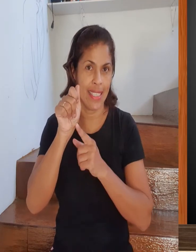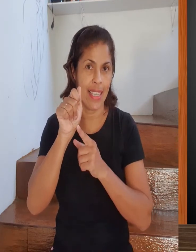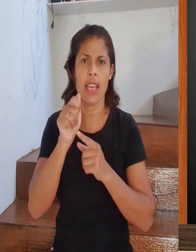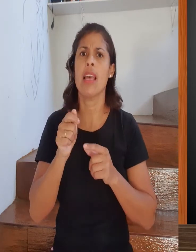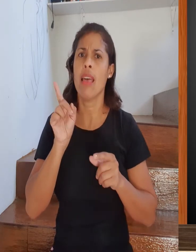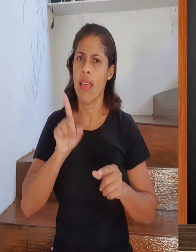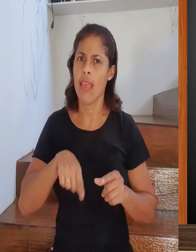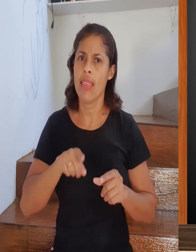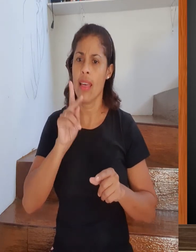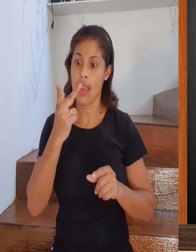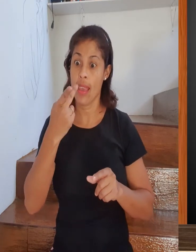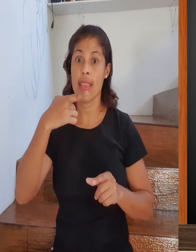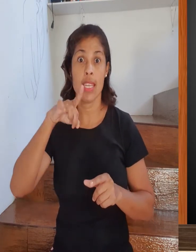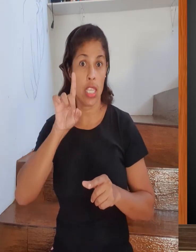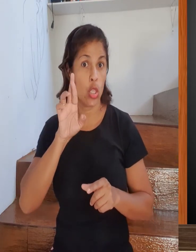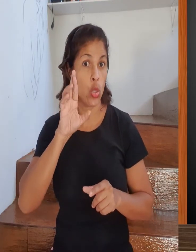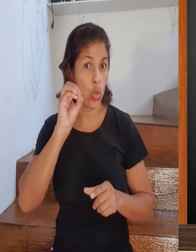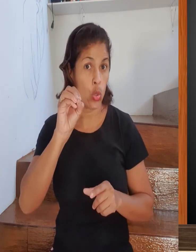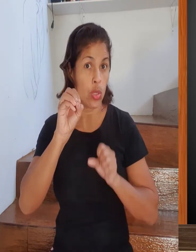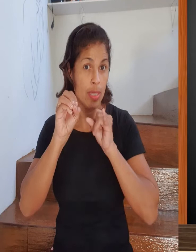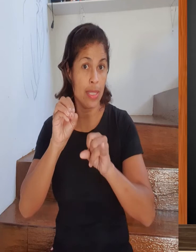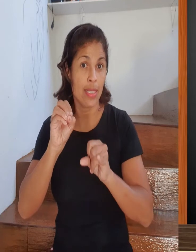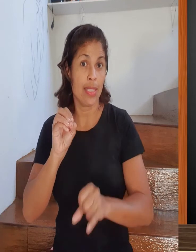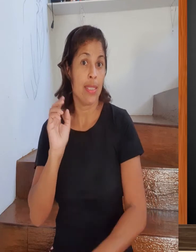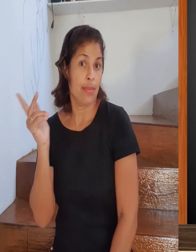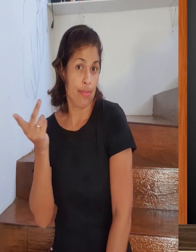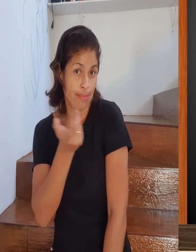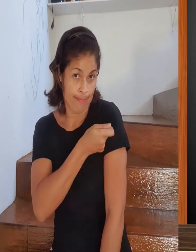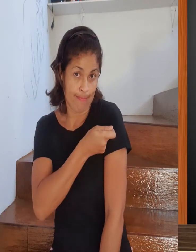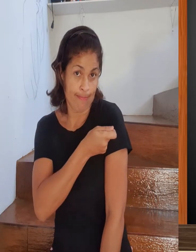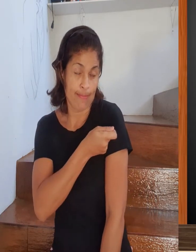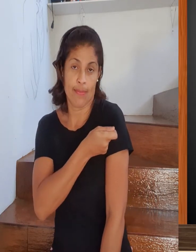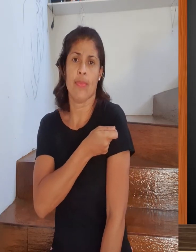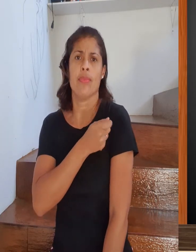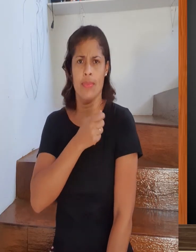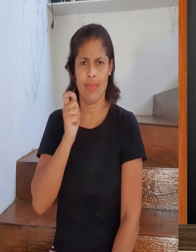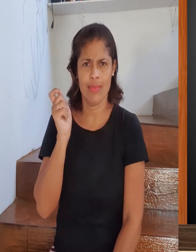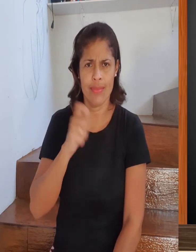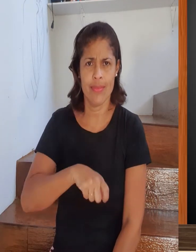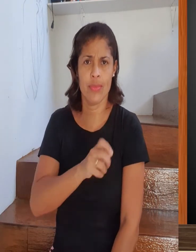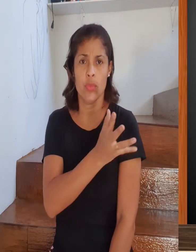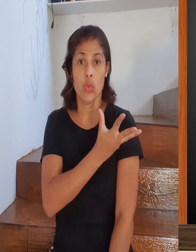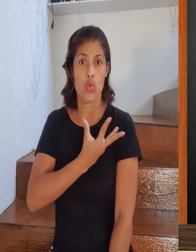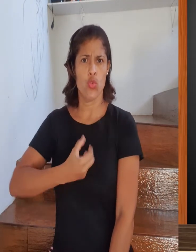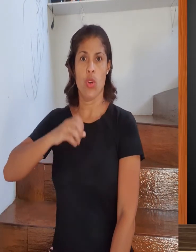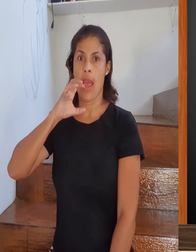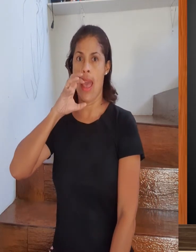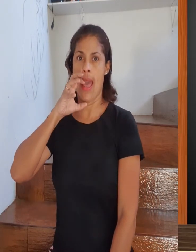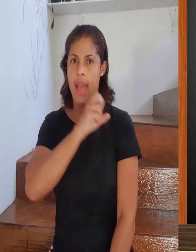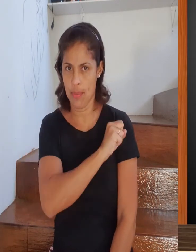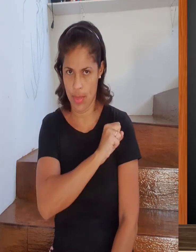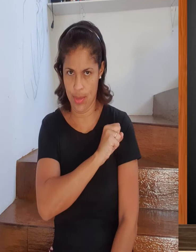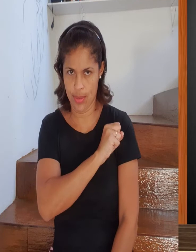penicilina cristalina ela é bastante hidrossolúvel. Quando administrada por via intramuscular, ela tende a ser